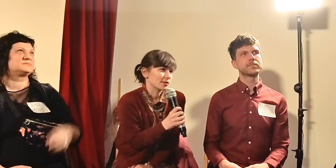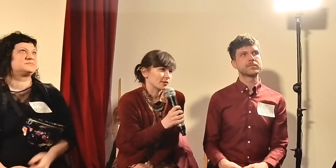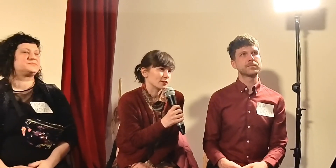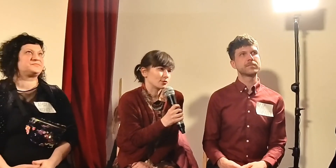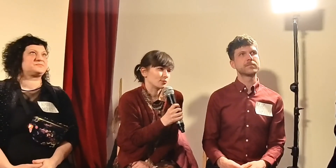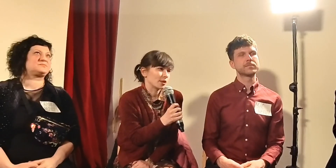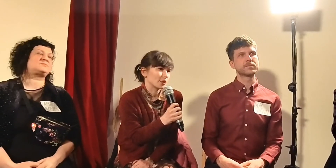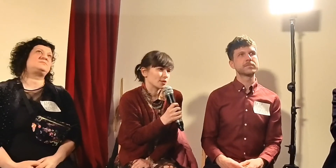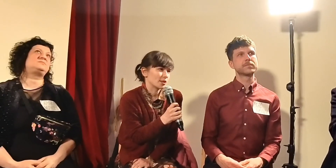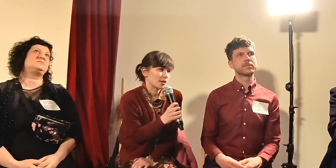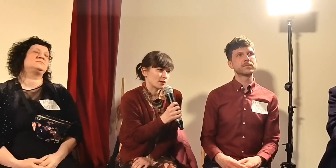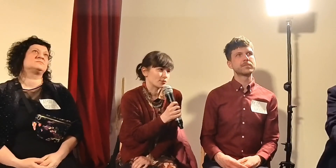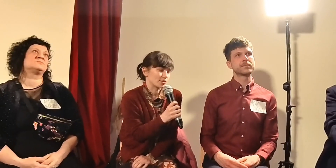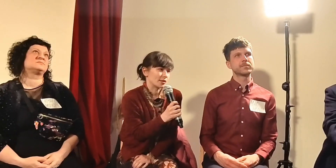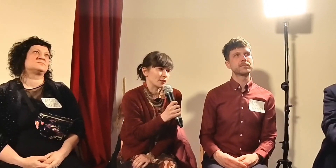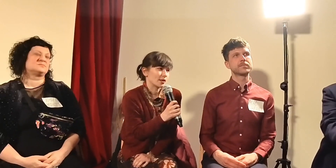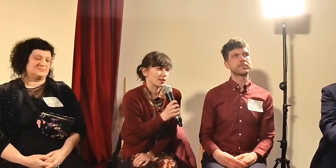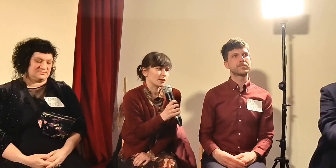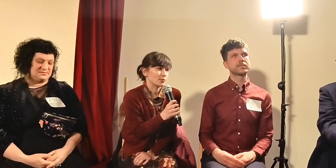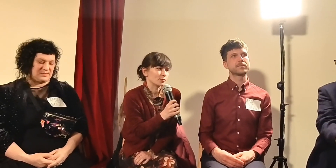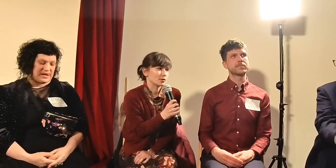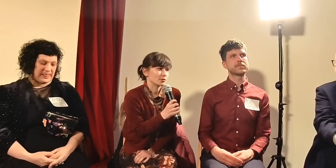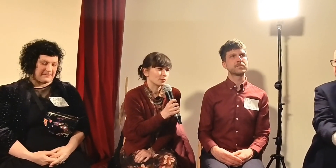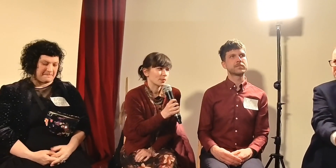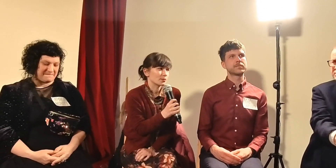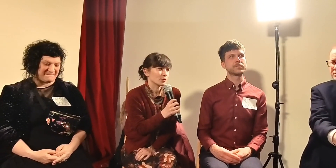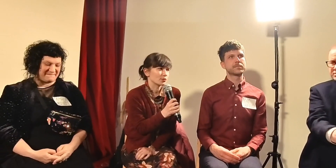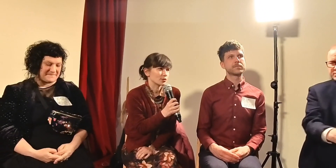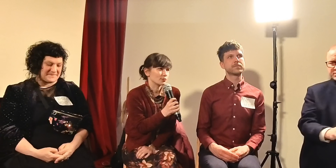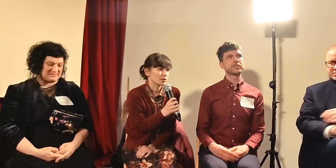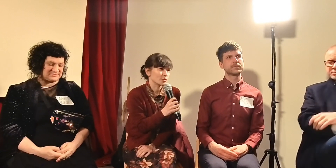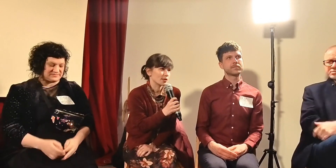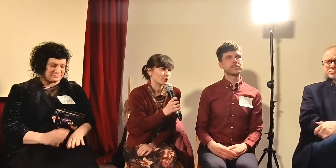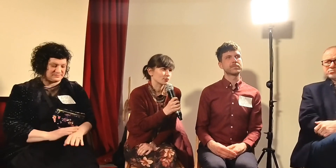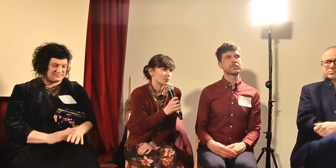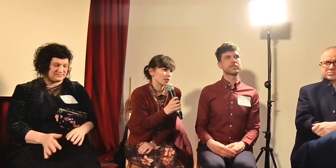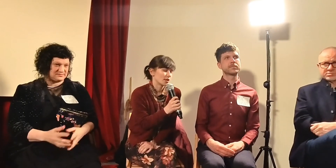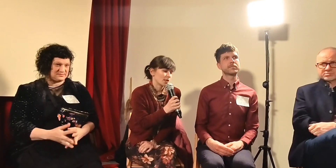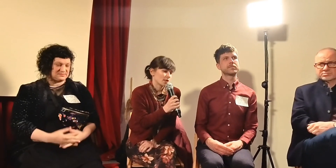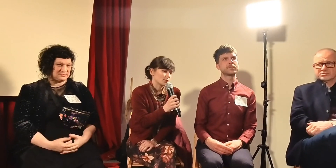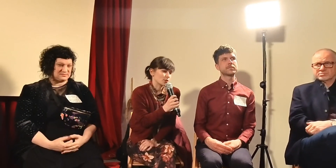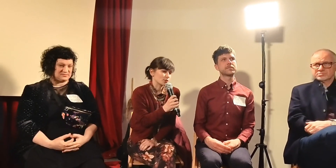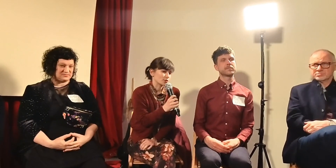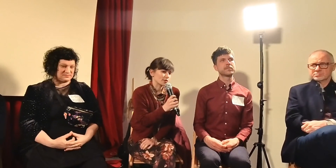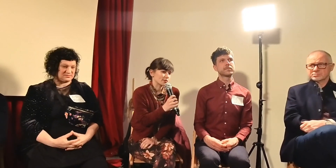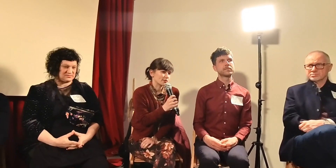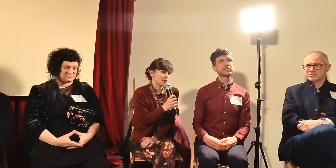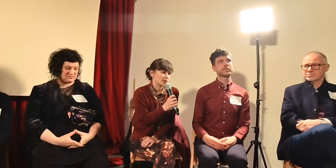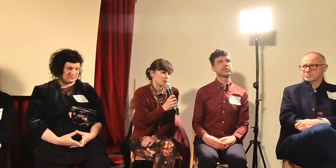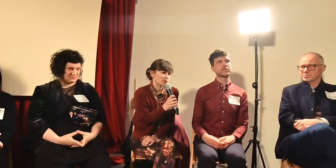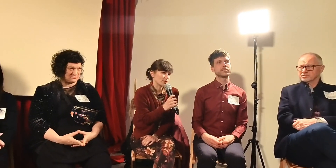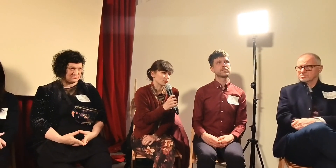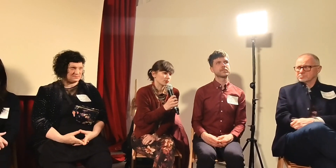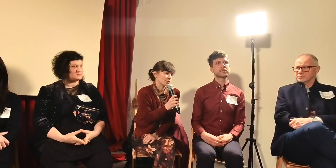to bude komunikačně náročné, ale pro mě to bylo hrozně důležité i osobně, protože jsem